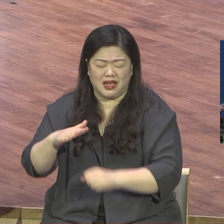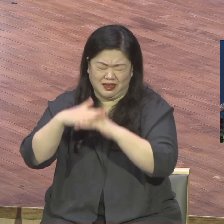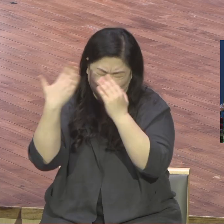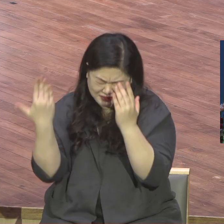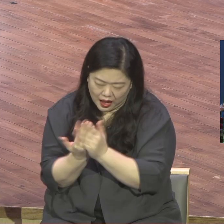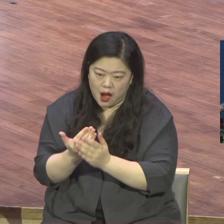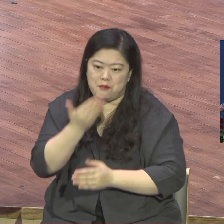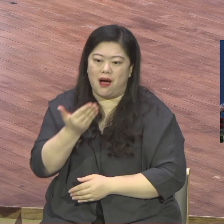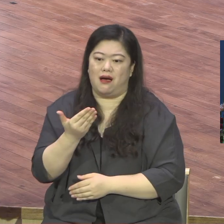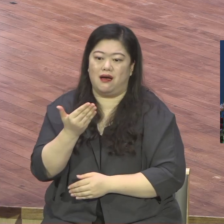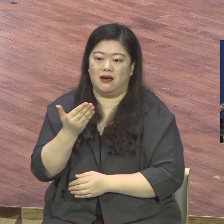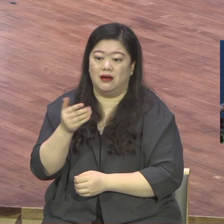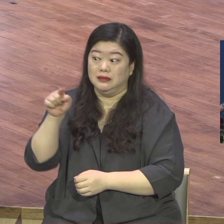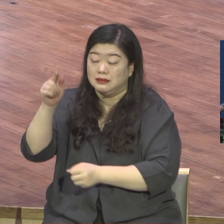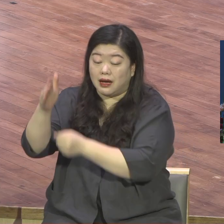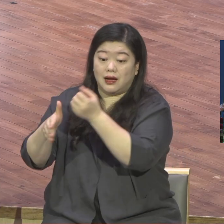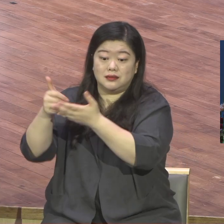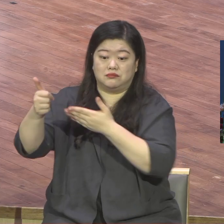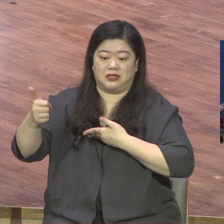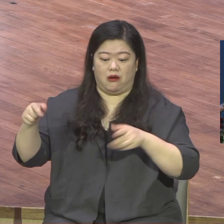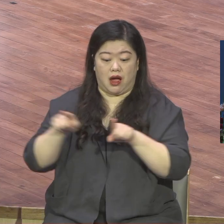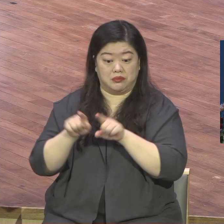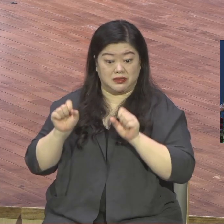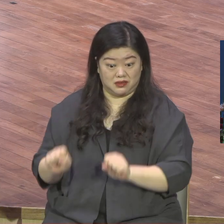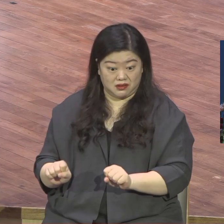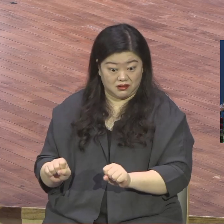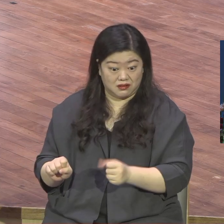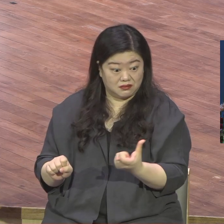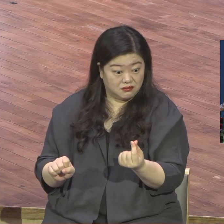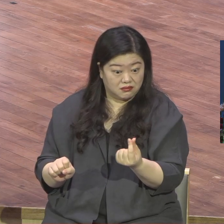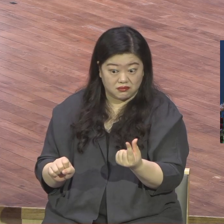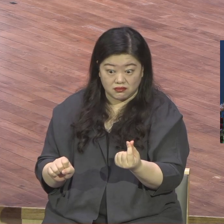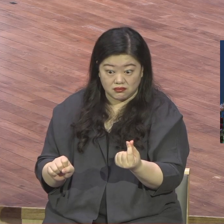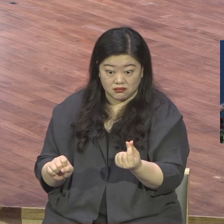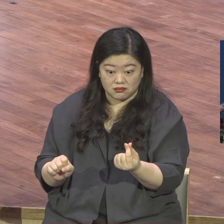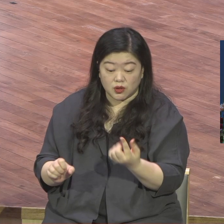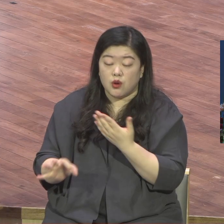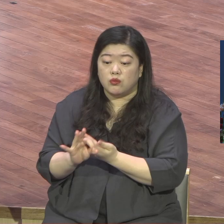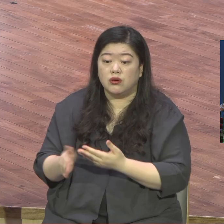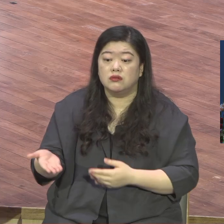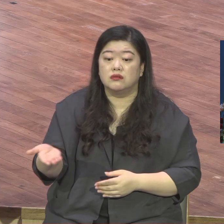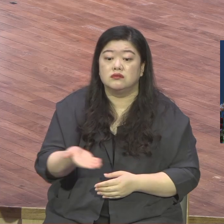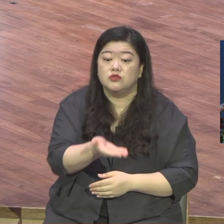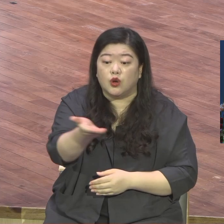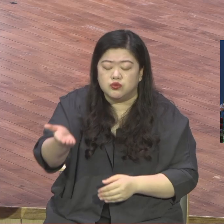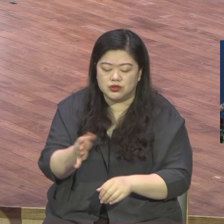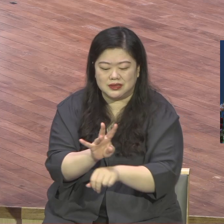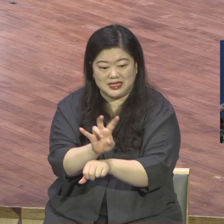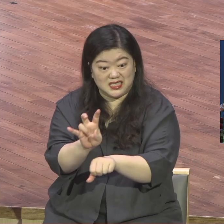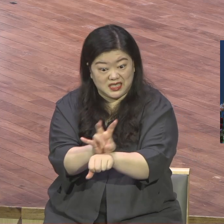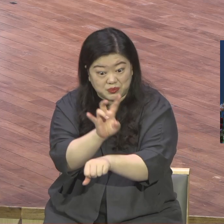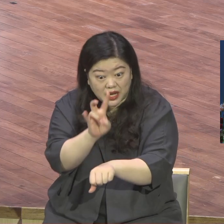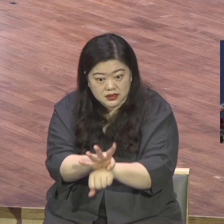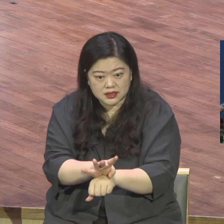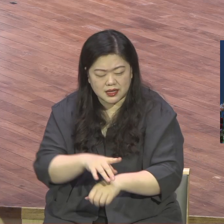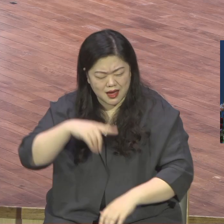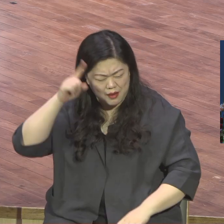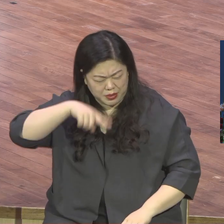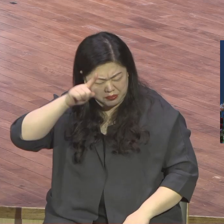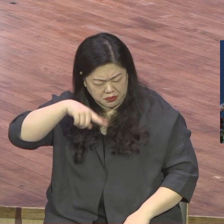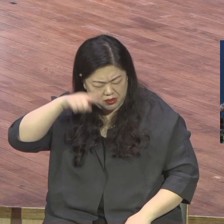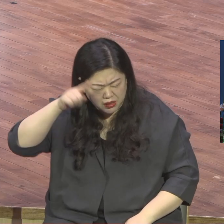계신다. 그러니까 24시 평생 여러분은 이 빛의